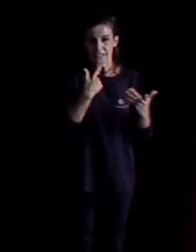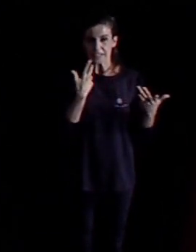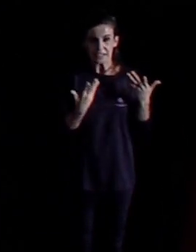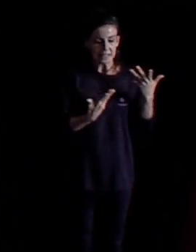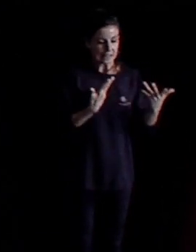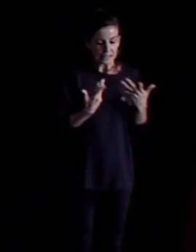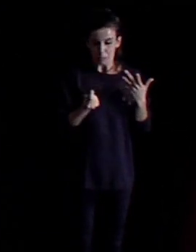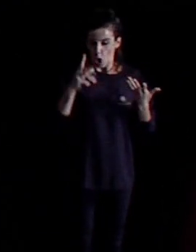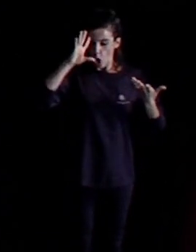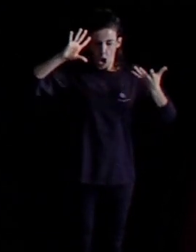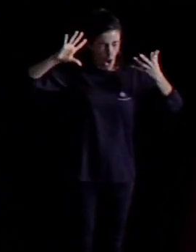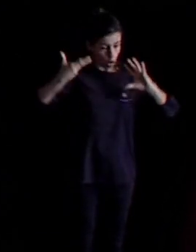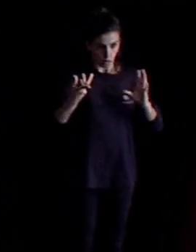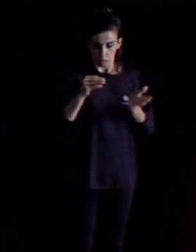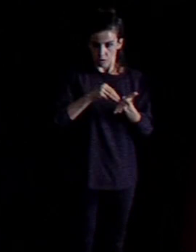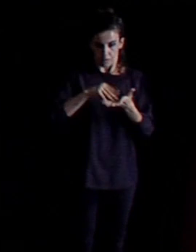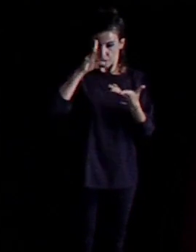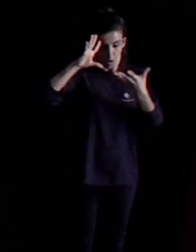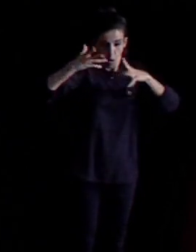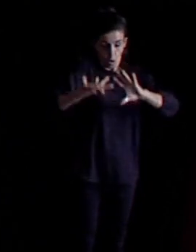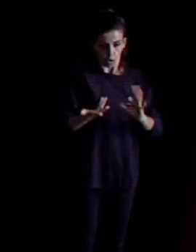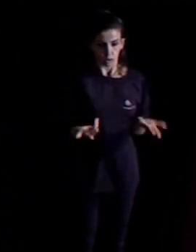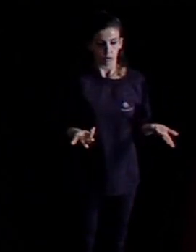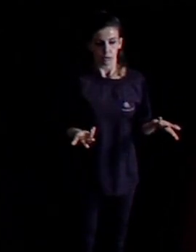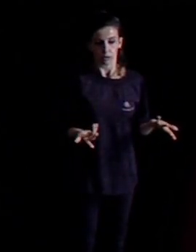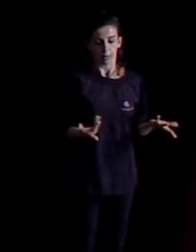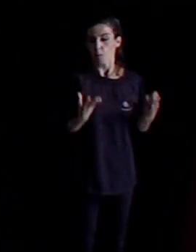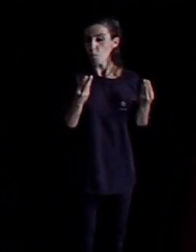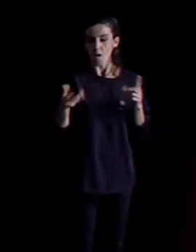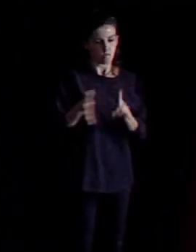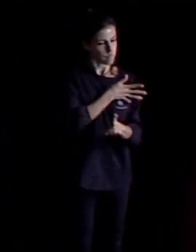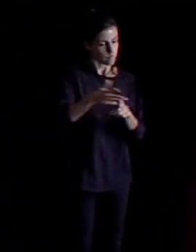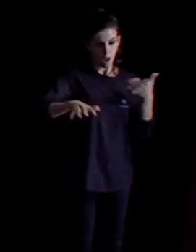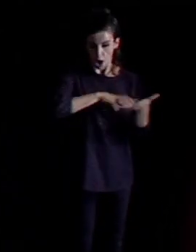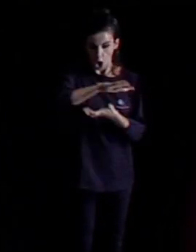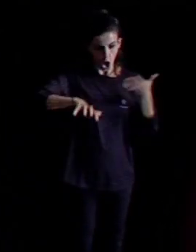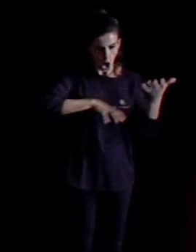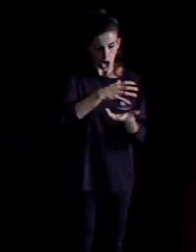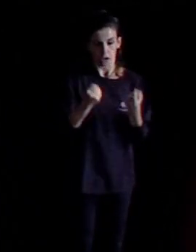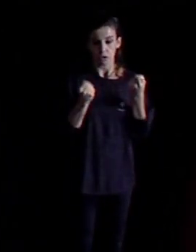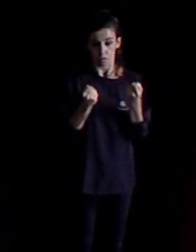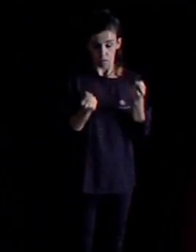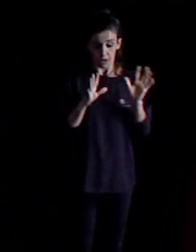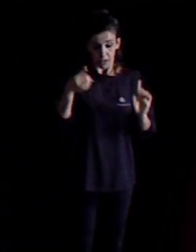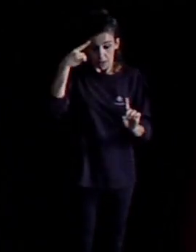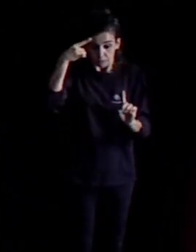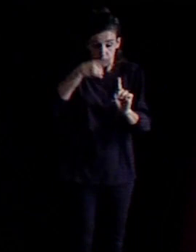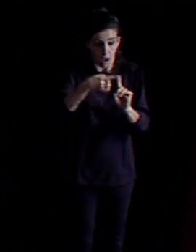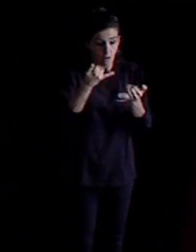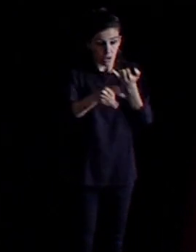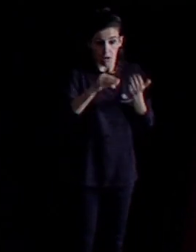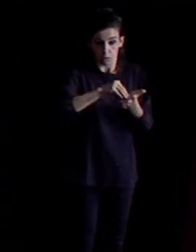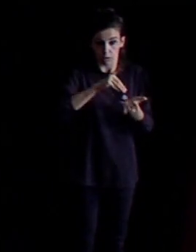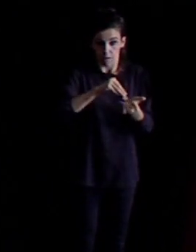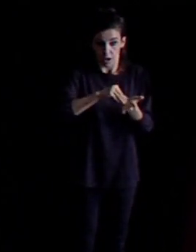muy descabellado en muchos casos y bueno, y muy violento. Desde luego la misión frecuentemente termina con suicidio. Lo